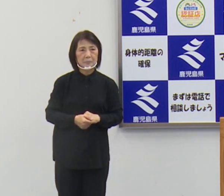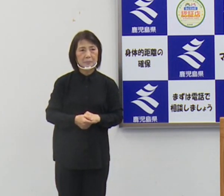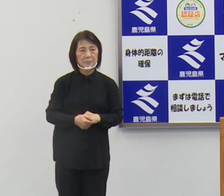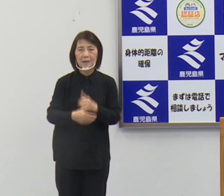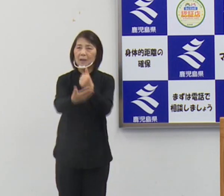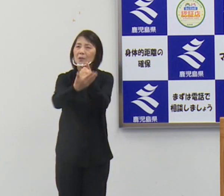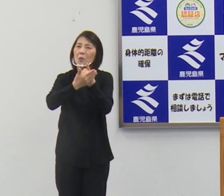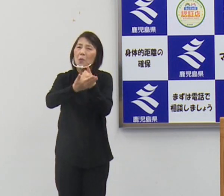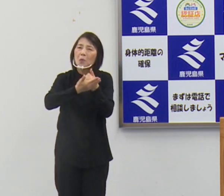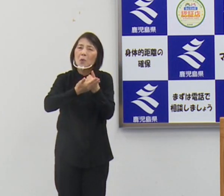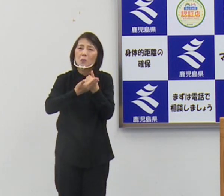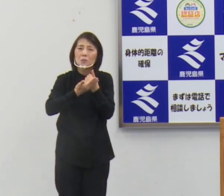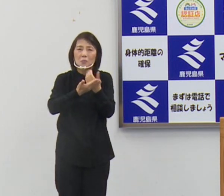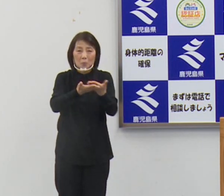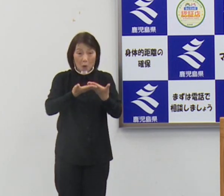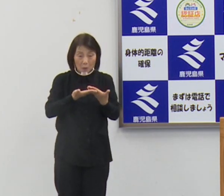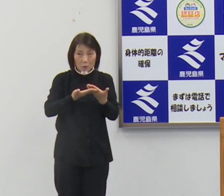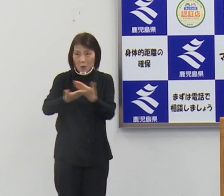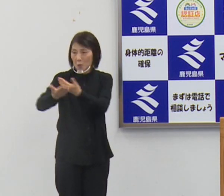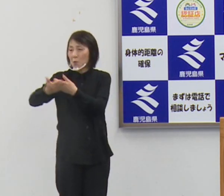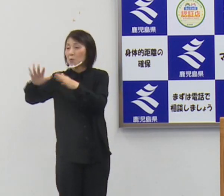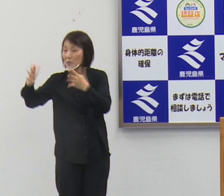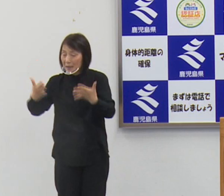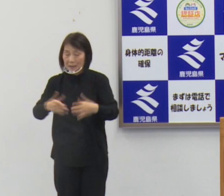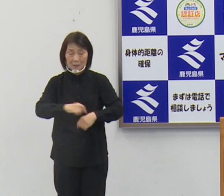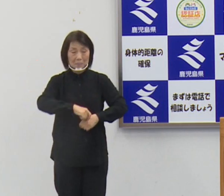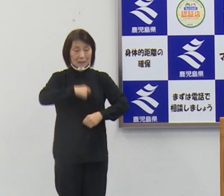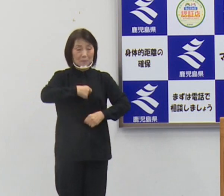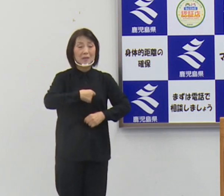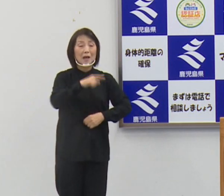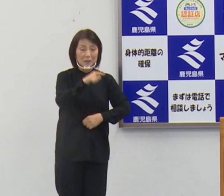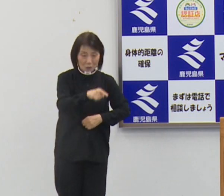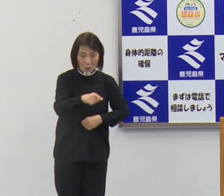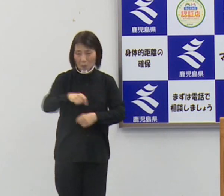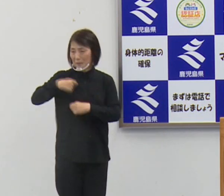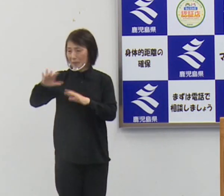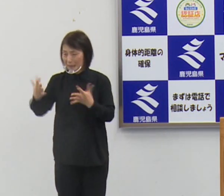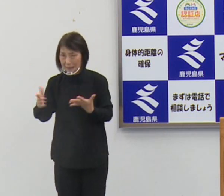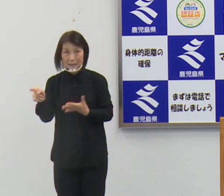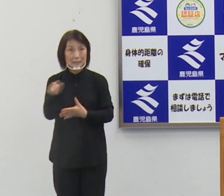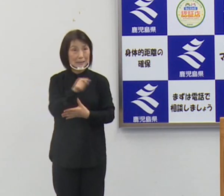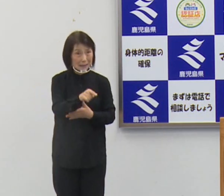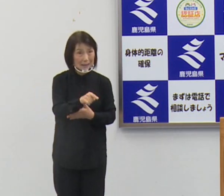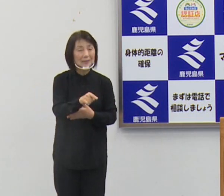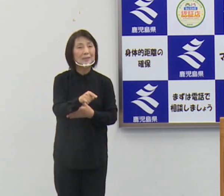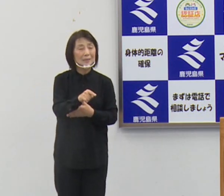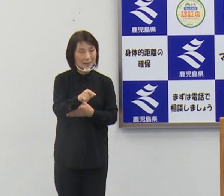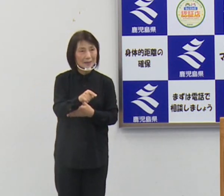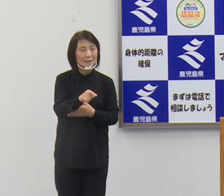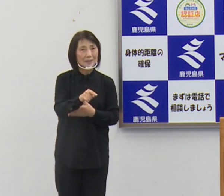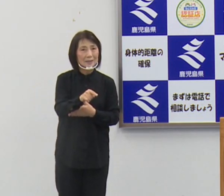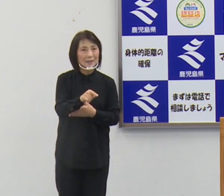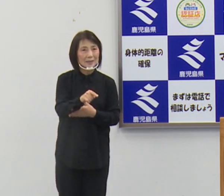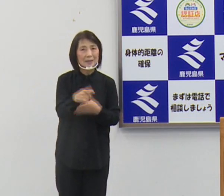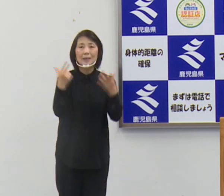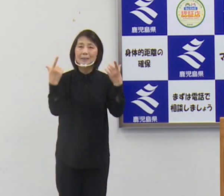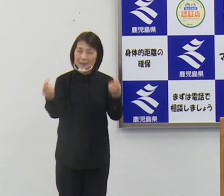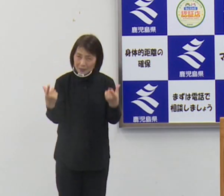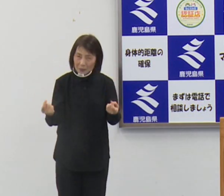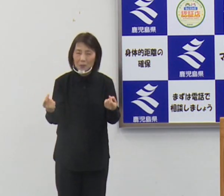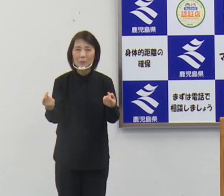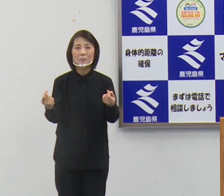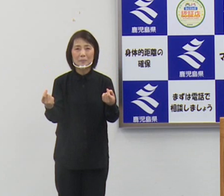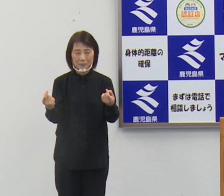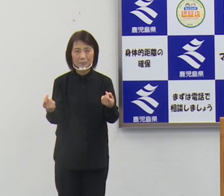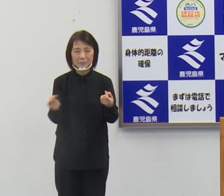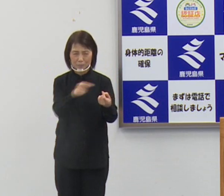協力している方、真面目にやっている方、そういった方が、バカを見ると言いますか、で、しっかりと抑え込ん